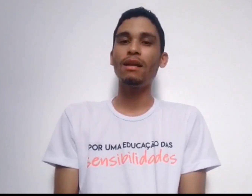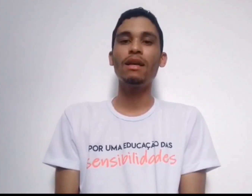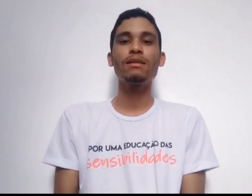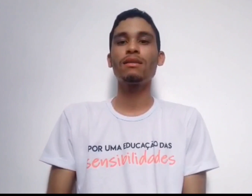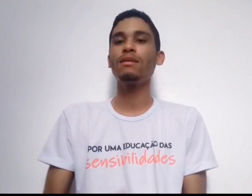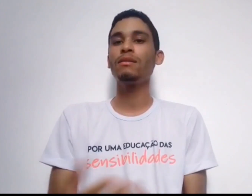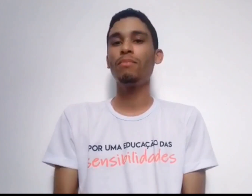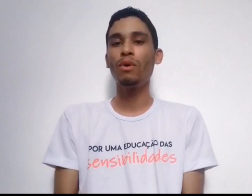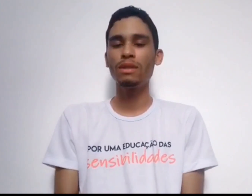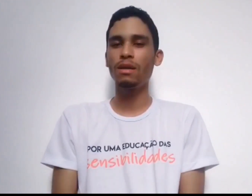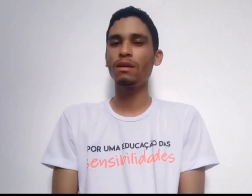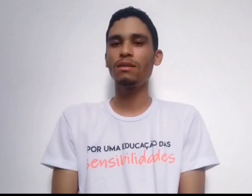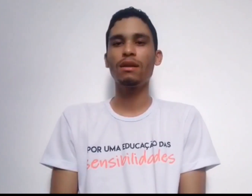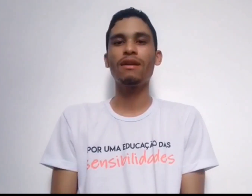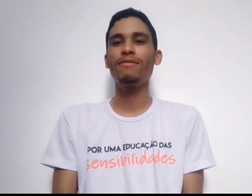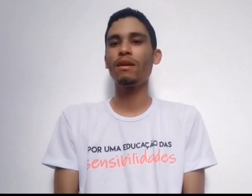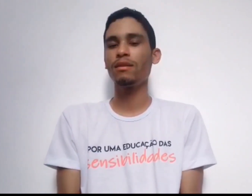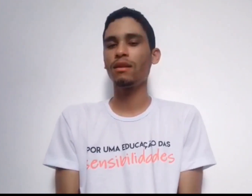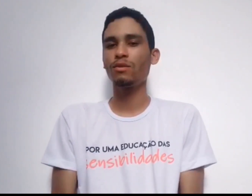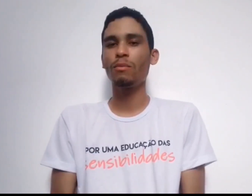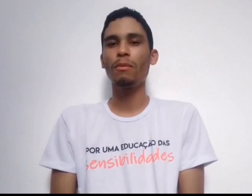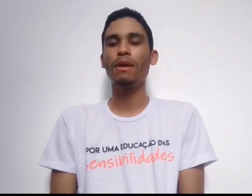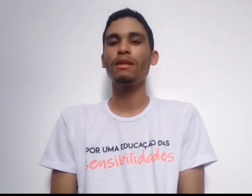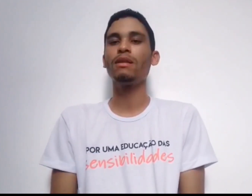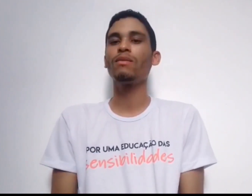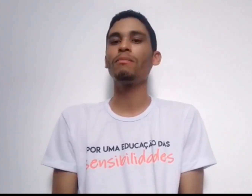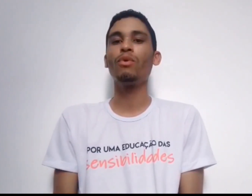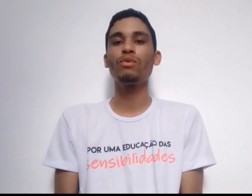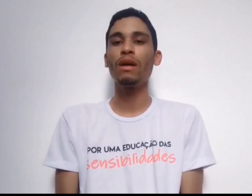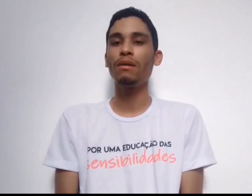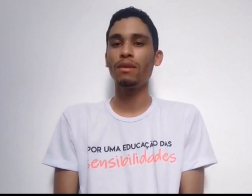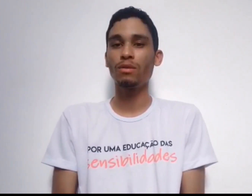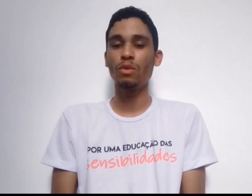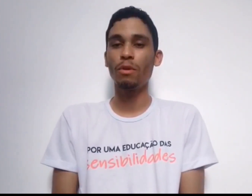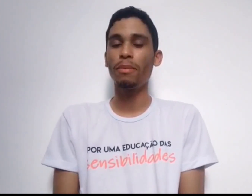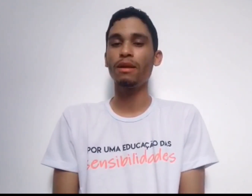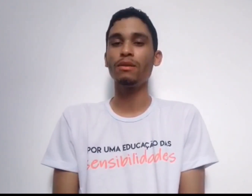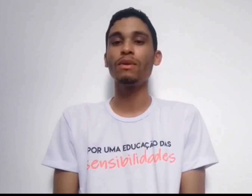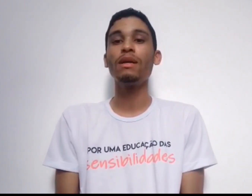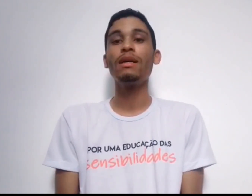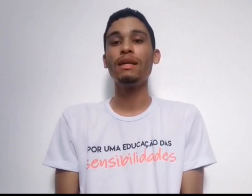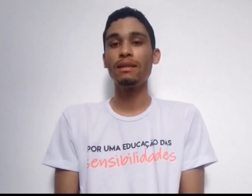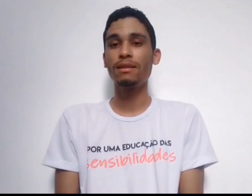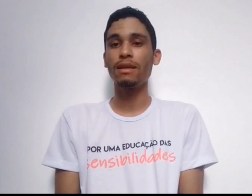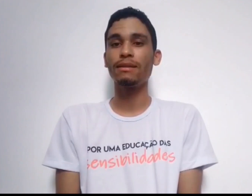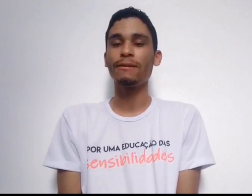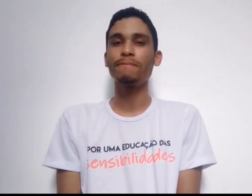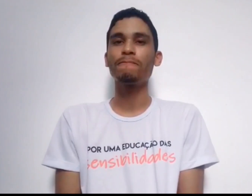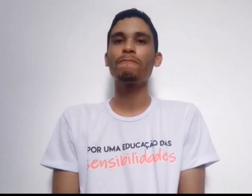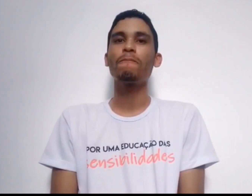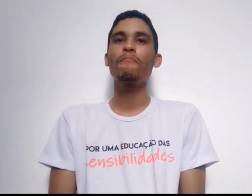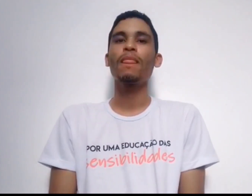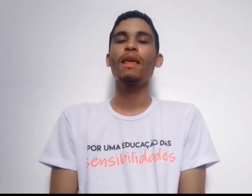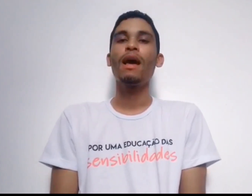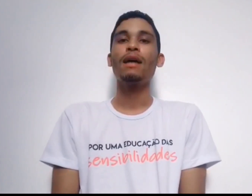e assim por diante, né? Na França tem a sua própria língua, em Portugal tem a sua própria língua e etc. A